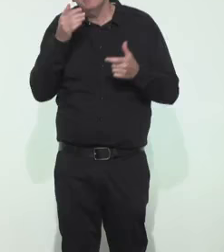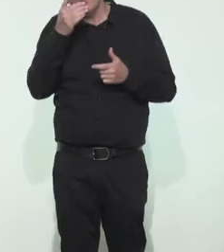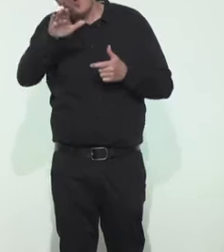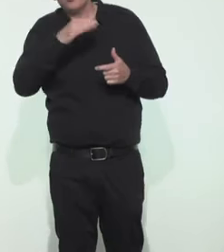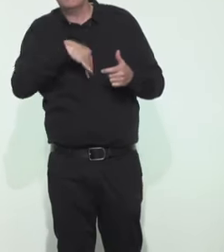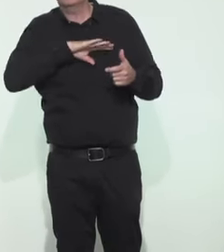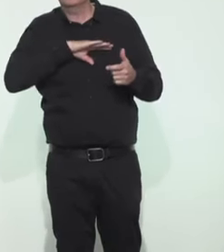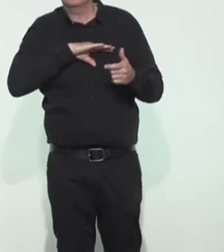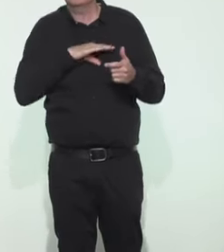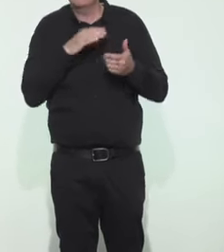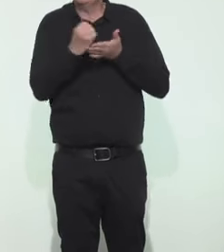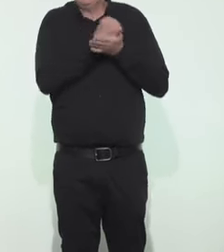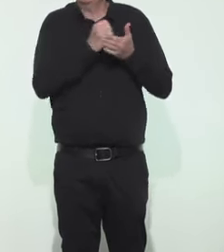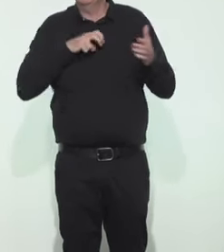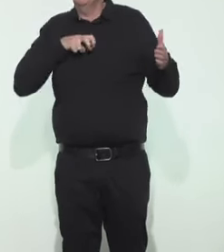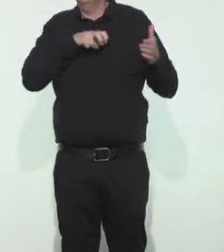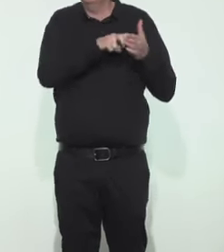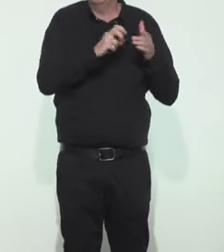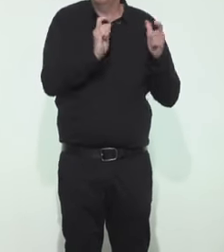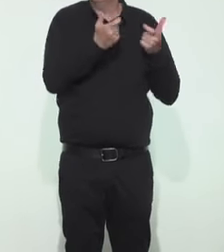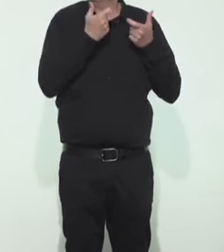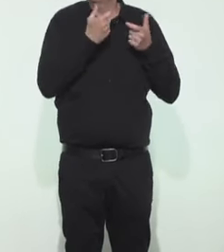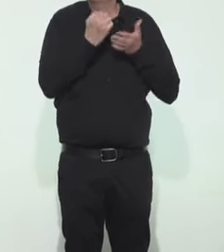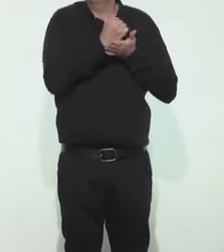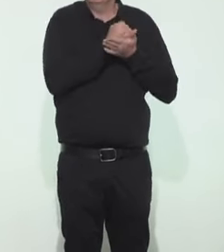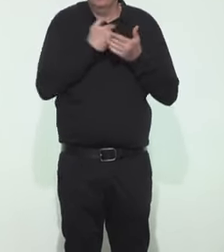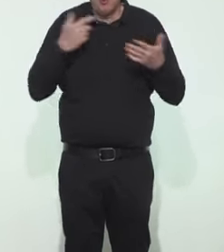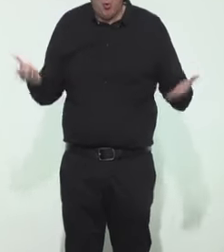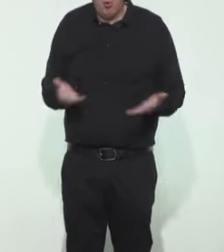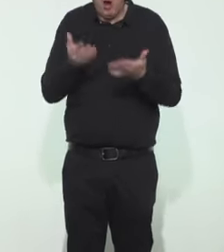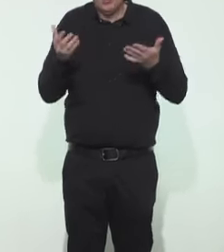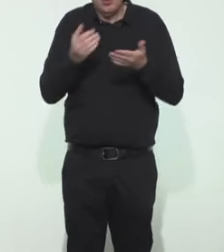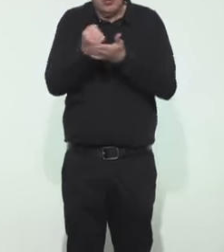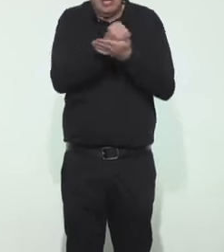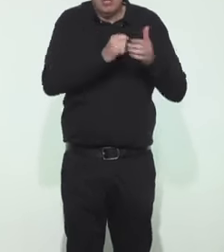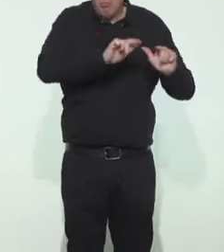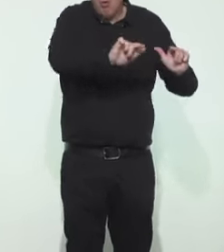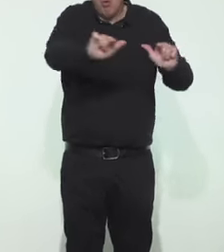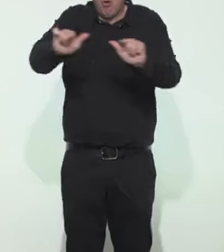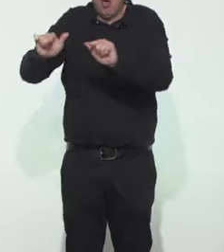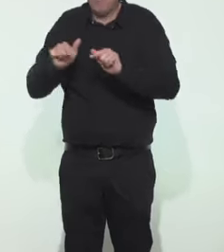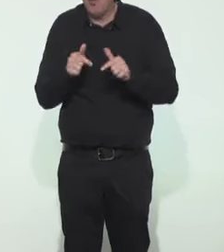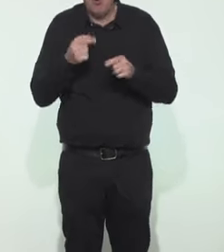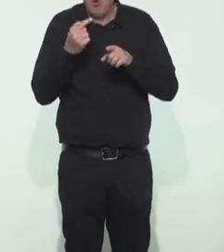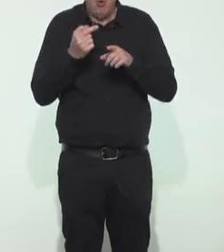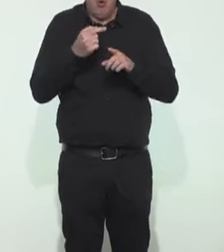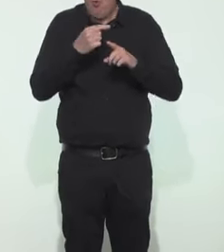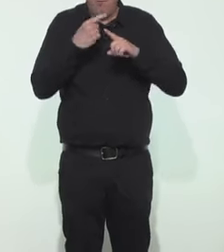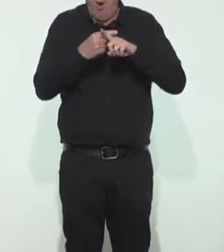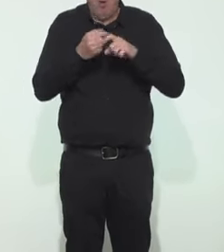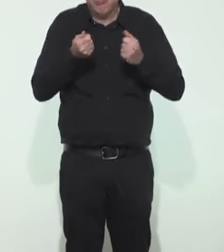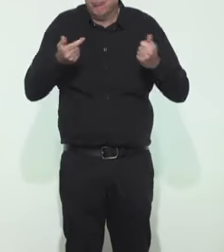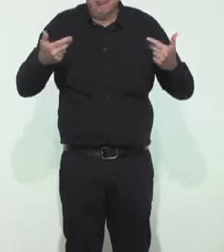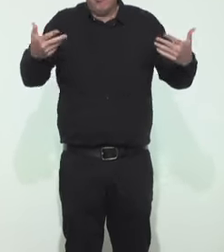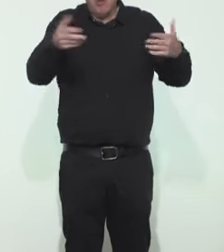premièrement de l'accès aux tests et comme je voulais dit nous encourageons la réalisation des tests nous encourageons la multiplication de l'accès à